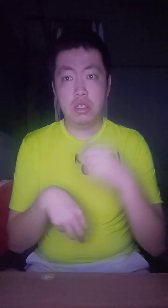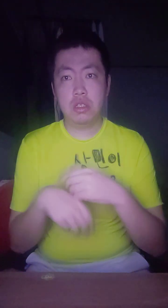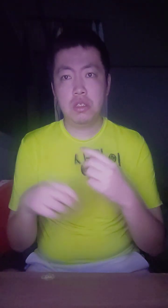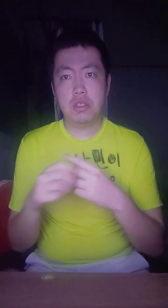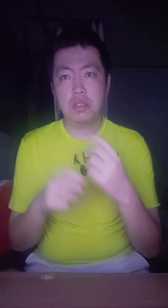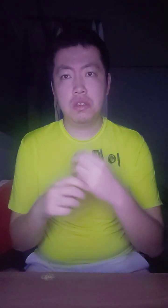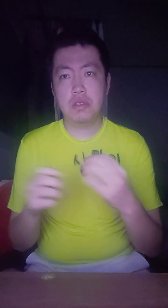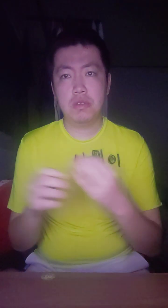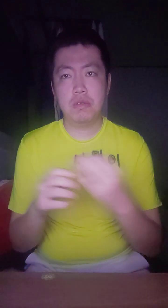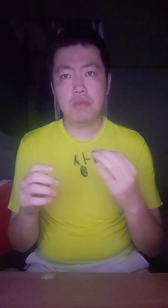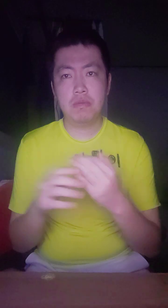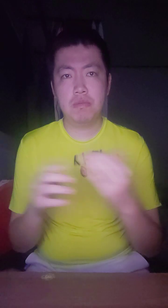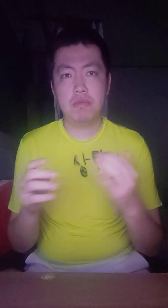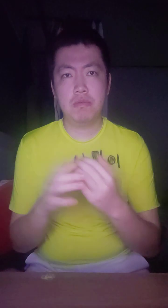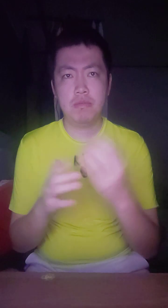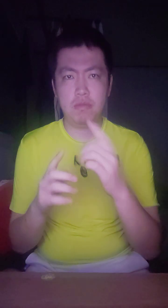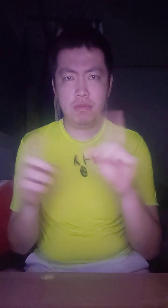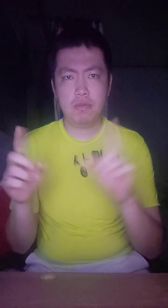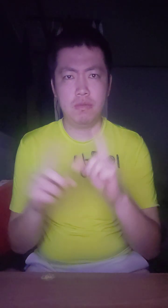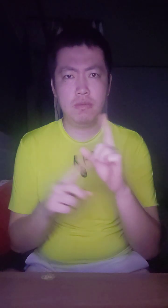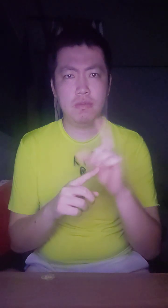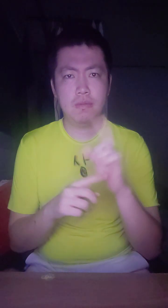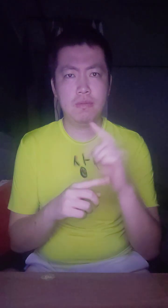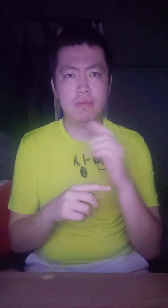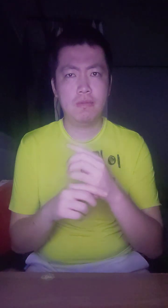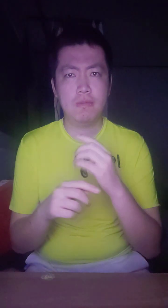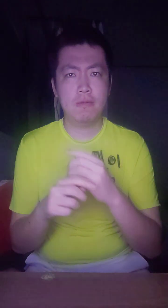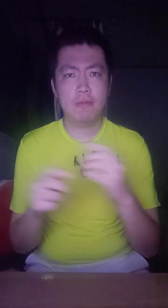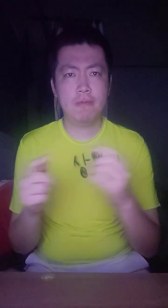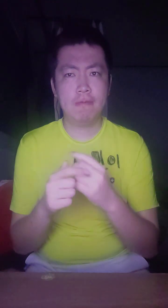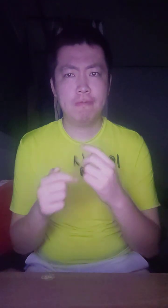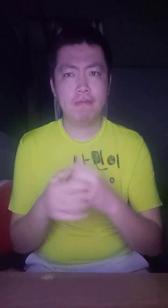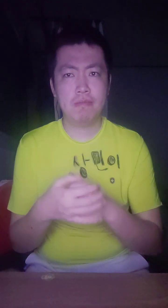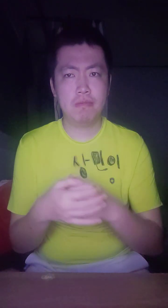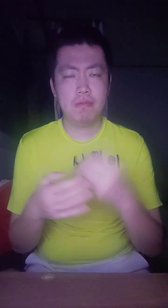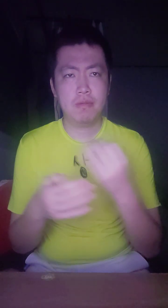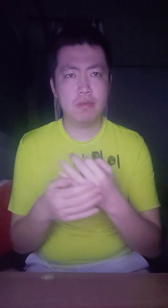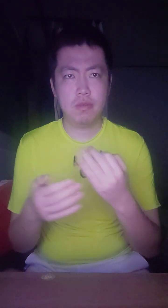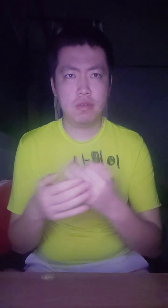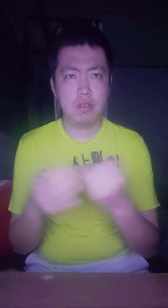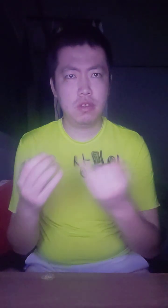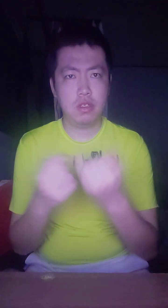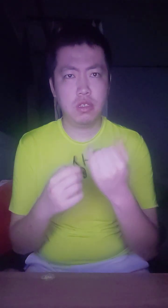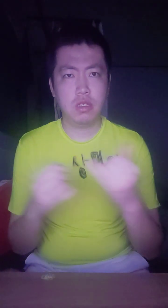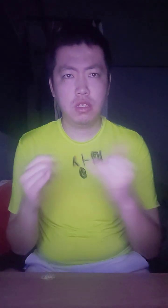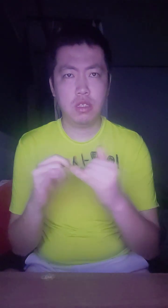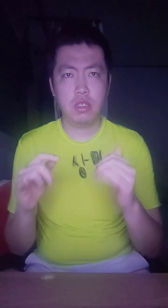등 지역 내 불법 촬영 범죄가 끊이질 않으면서 대책 마련이 필요하다는 목소리가